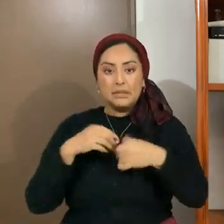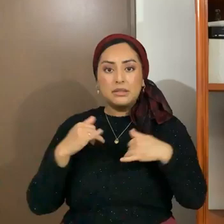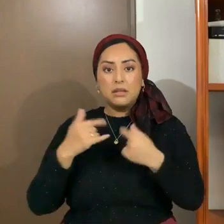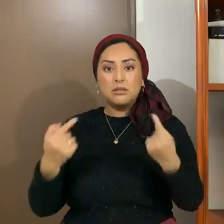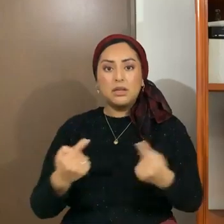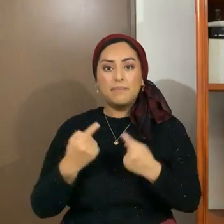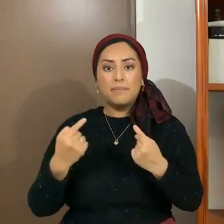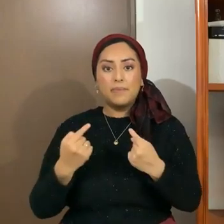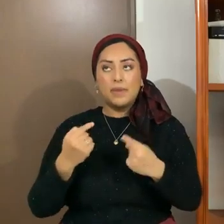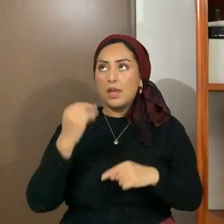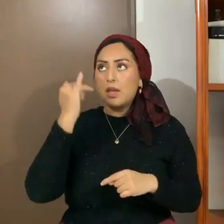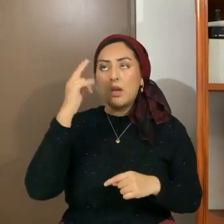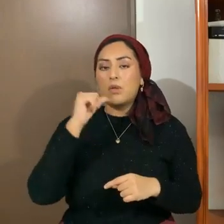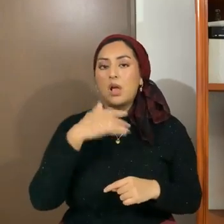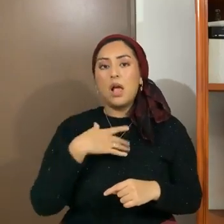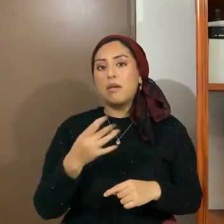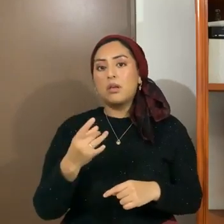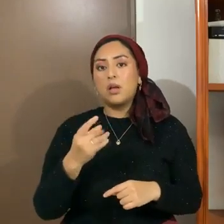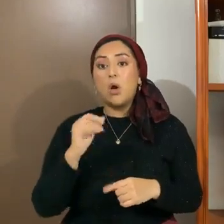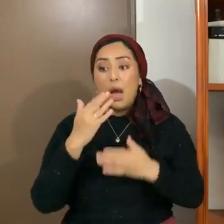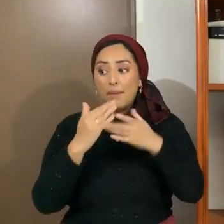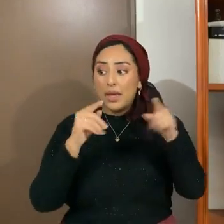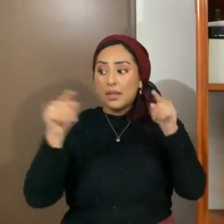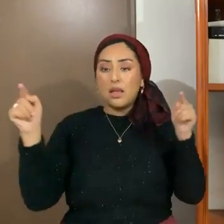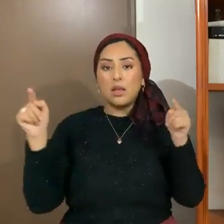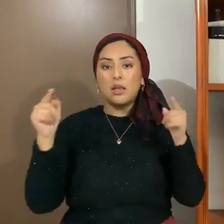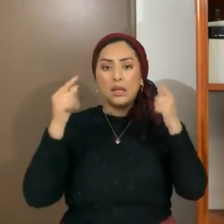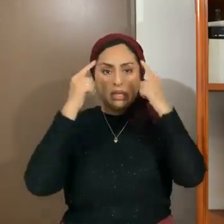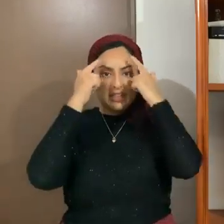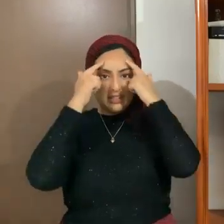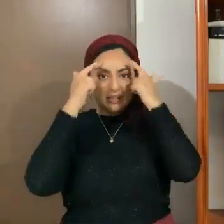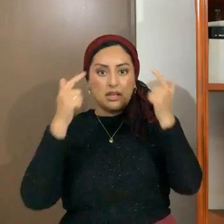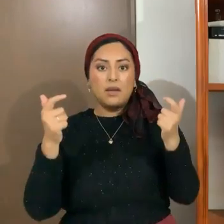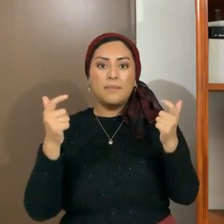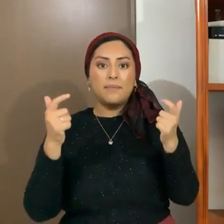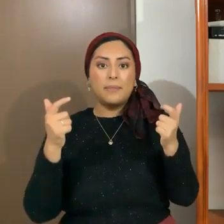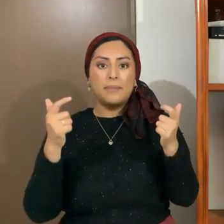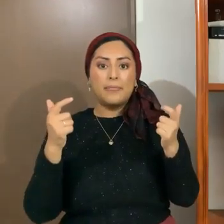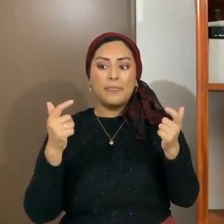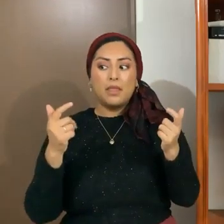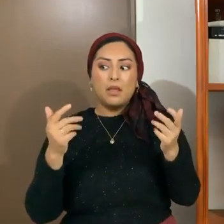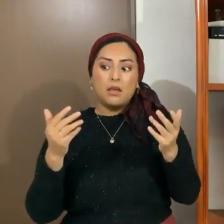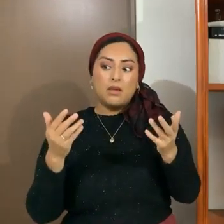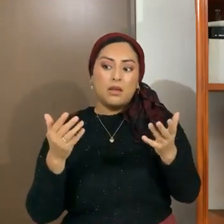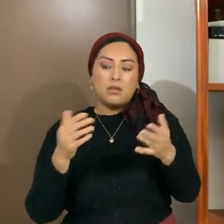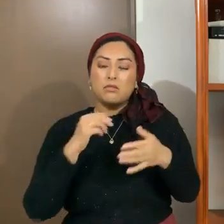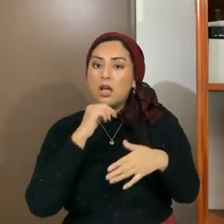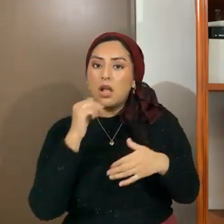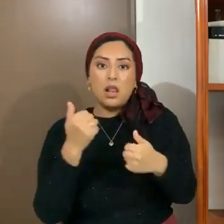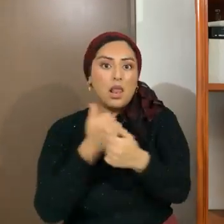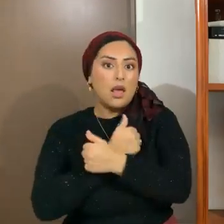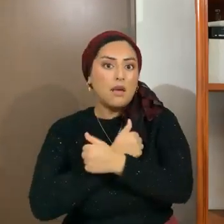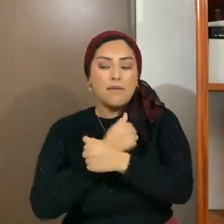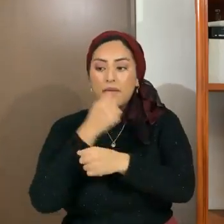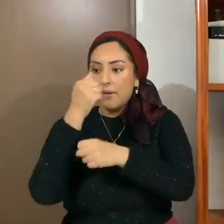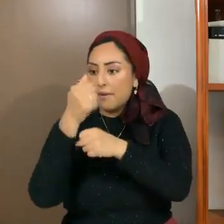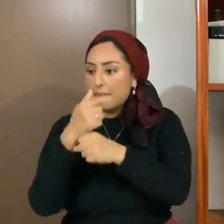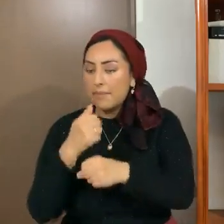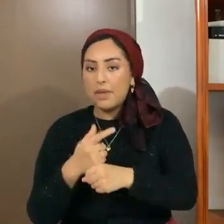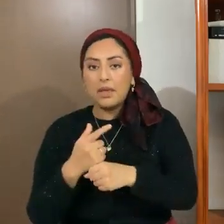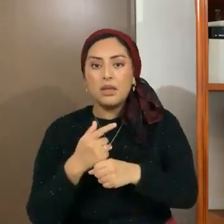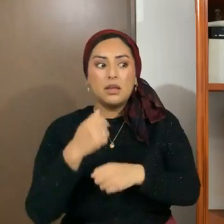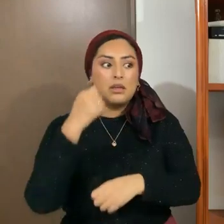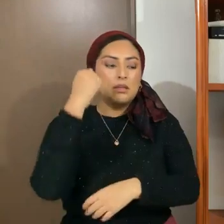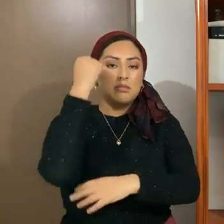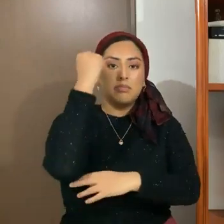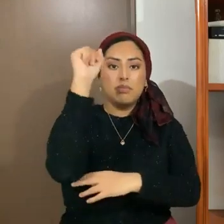iniquidad. Tienen orgullo, le faltan al respeto a las autoridades, no se aman entre hermanos, son